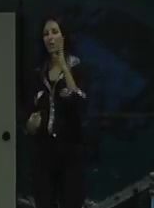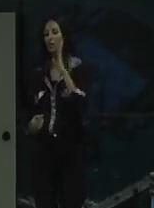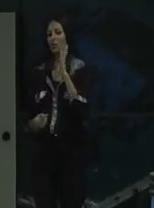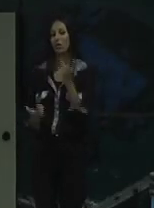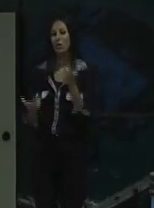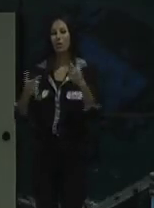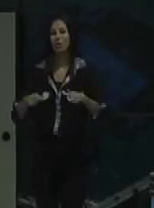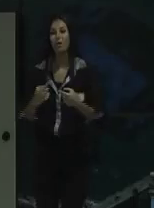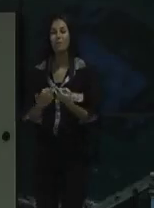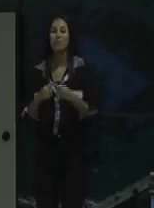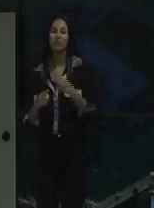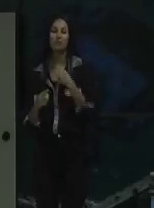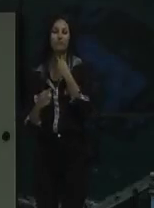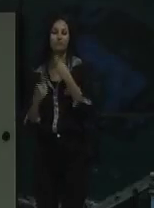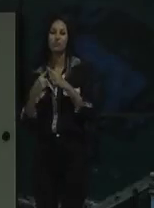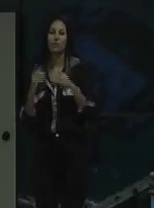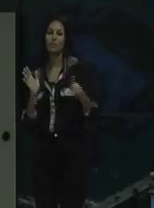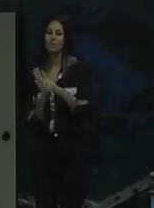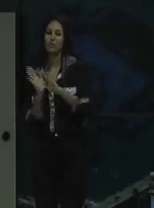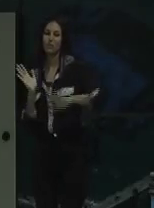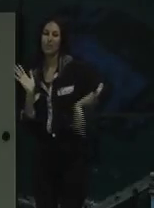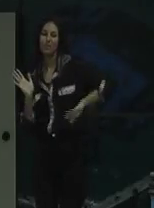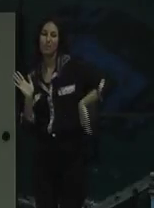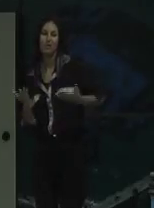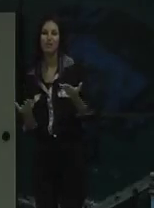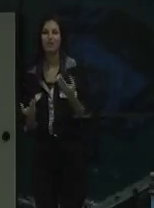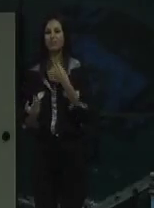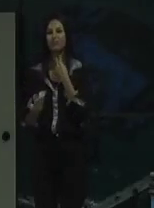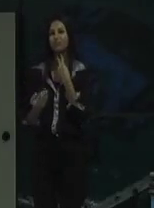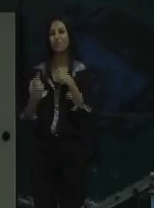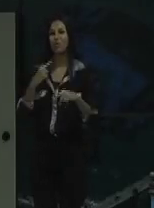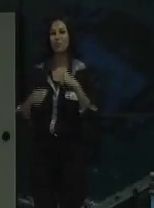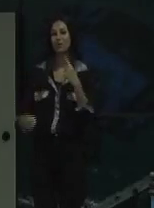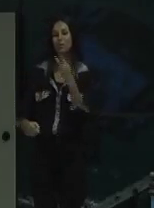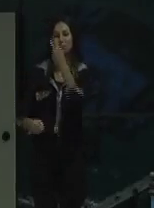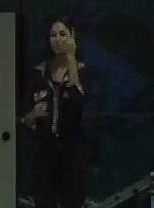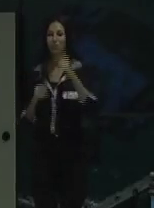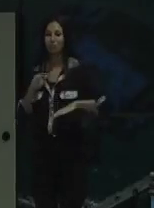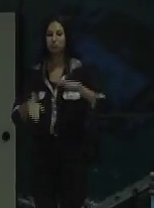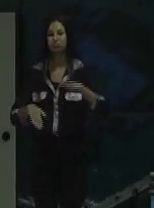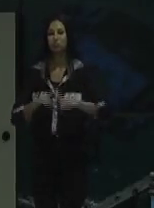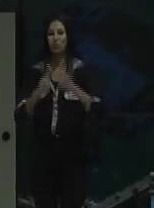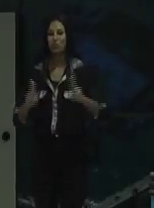mas não dá porque a própria praia ela não oferece essa condição para que os banhistas possam